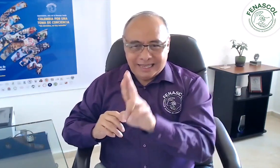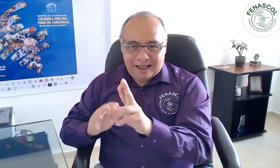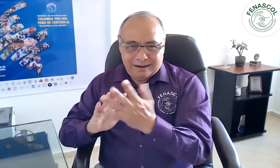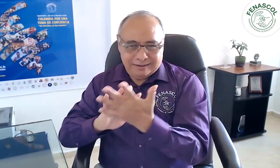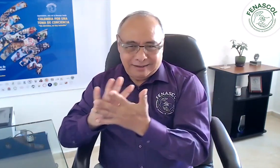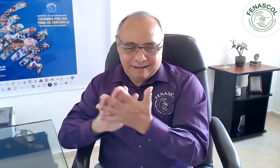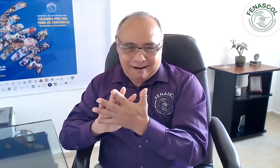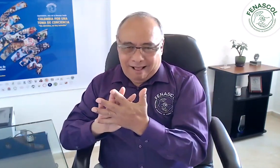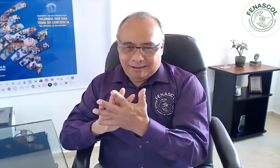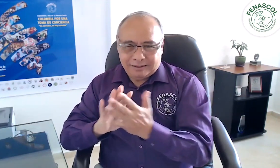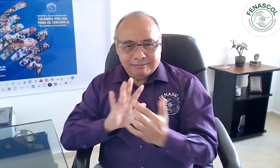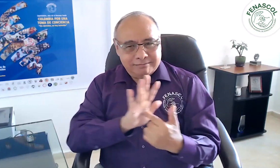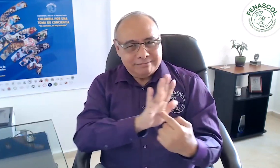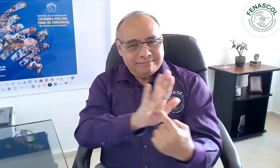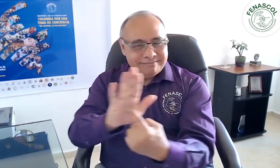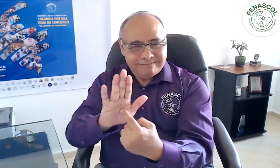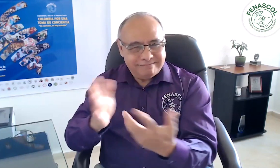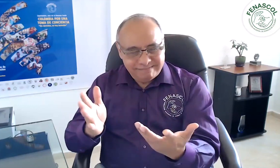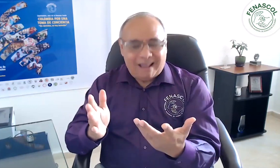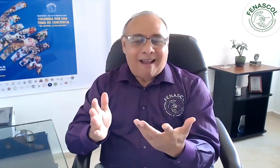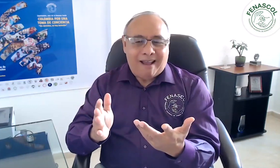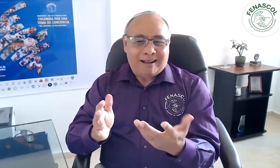enseñar nuestros cuerpos.